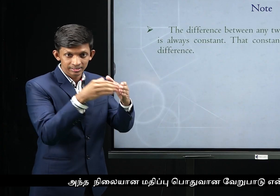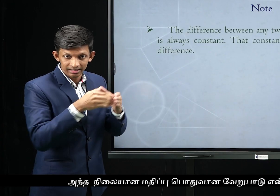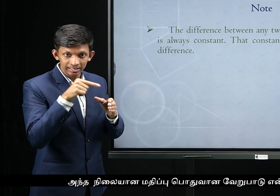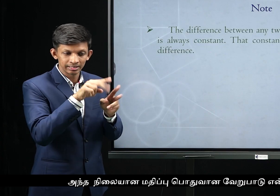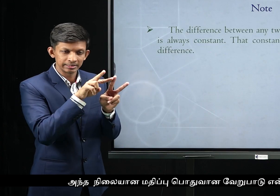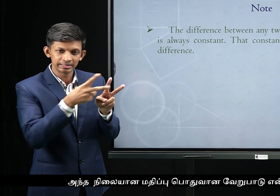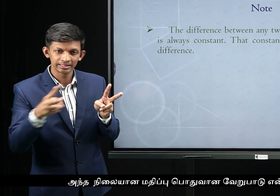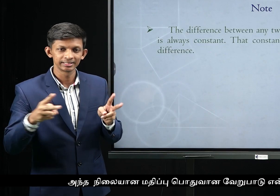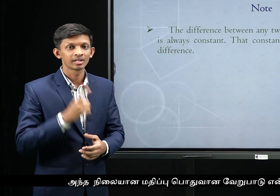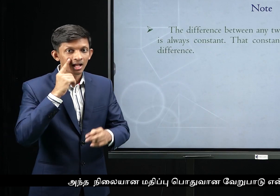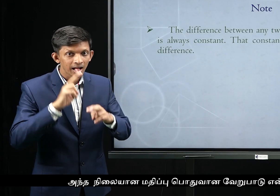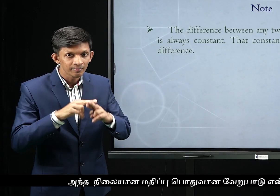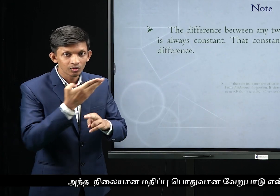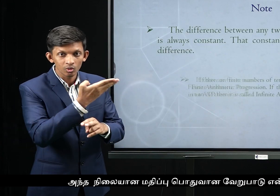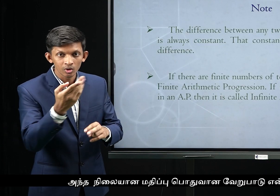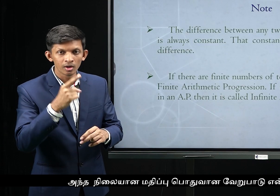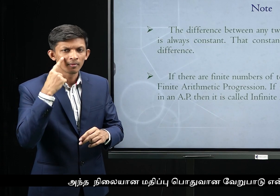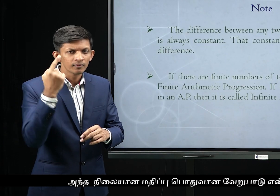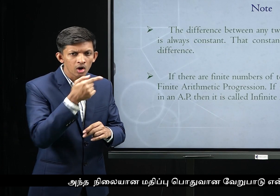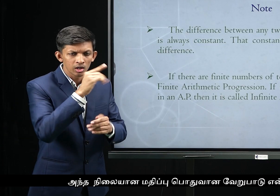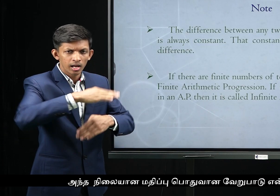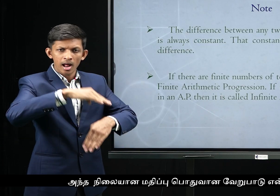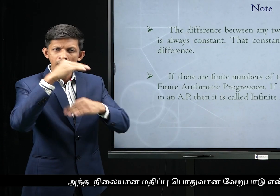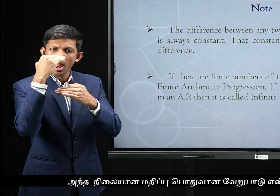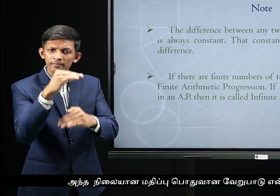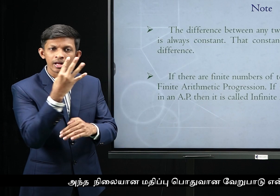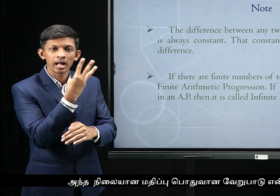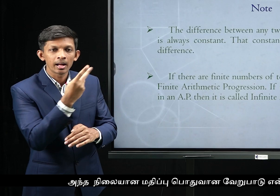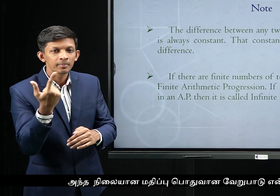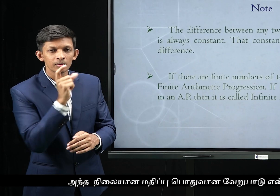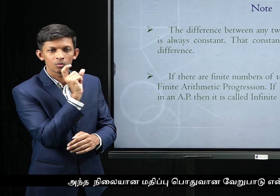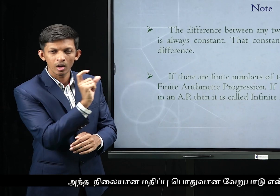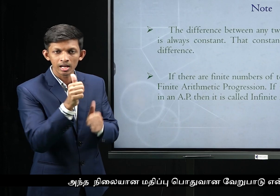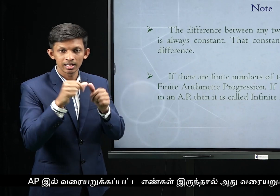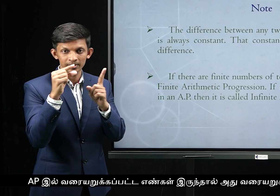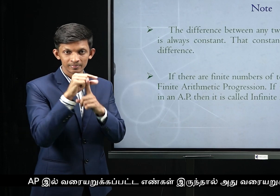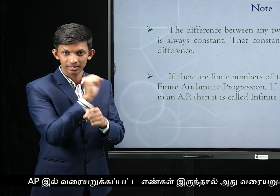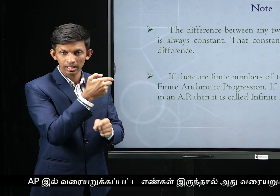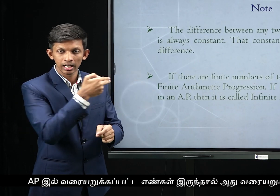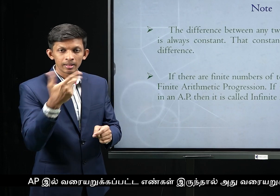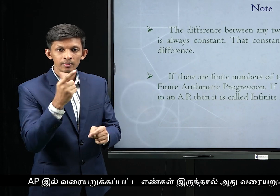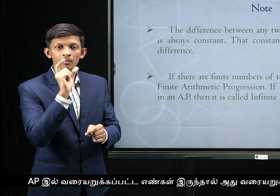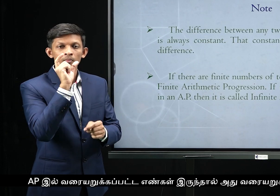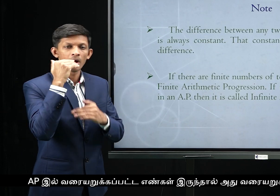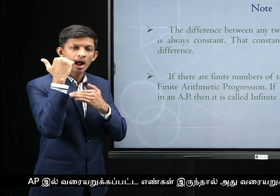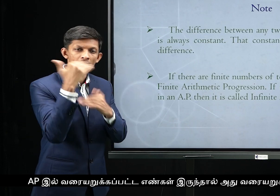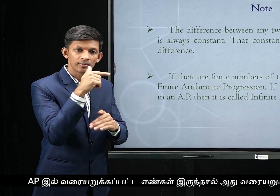அந்த நிலையான மதிப்பு பொதுவான வேறுபாடு என்று அழைக்கப்படுகிறது. ஏபியில் வரையறுக்கப்பட்ட